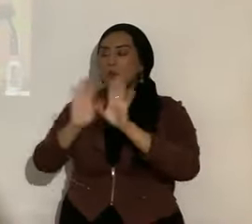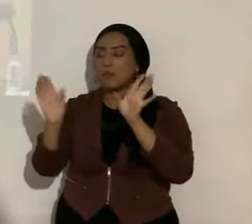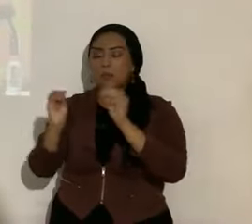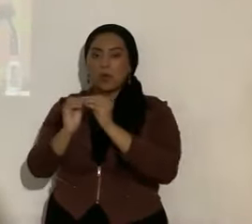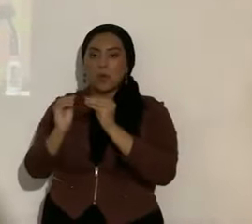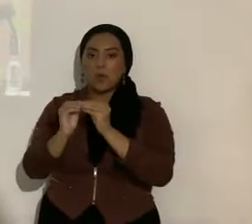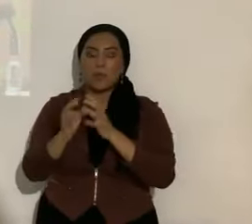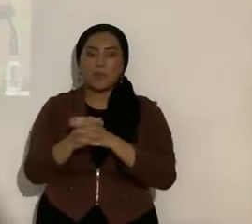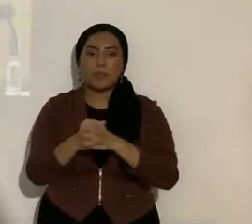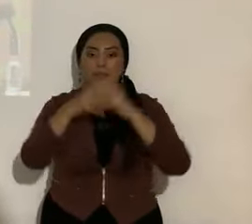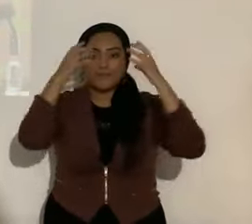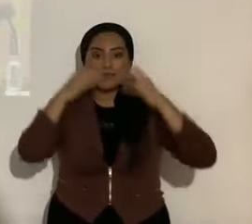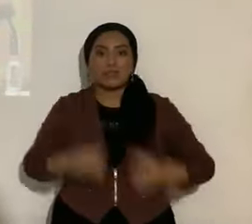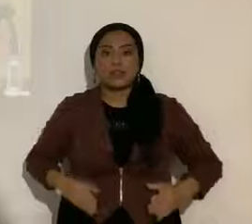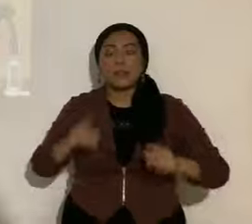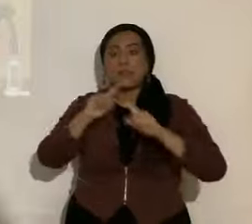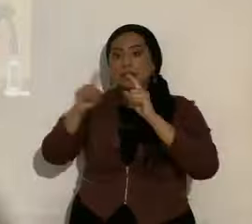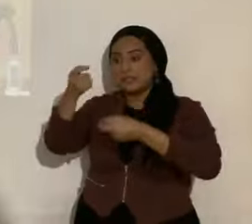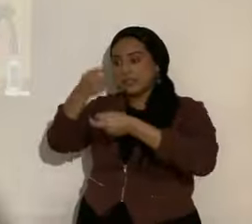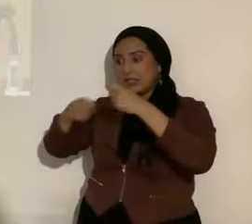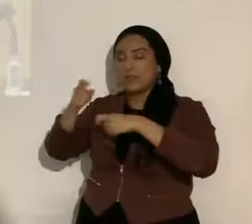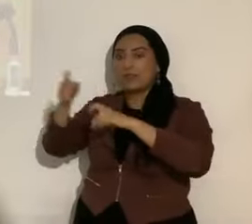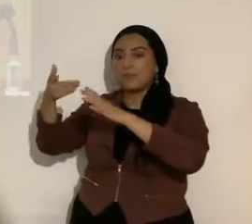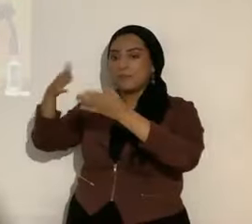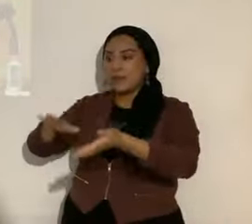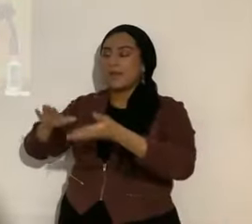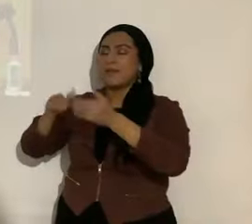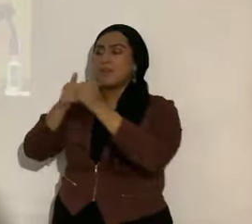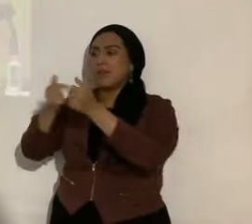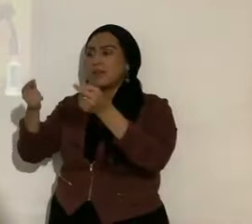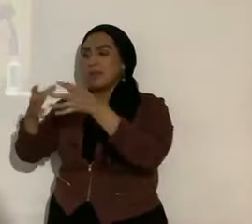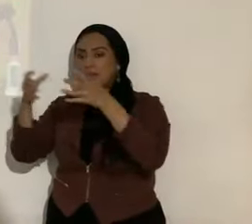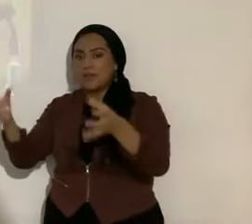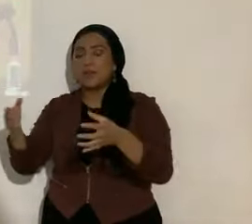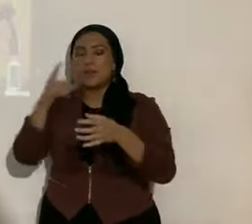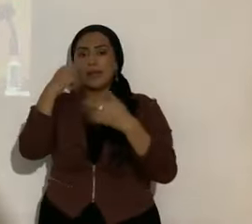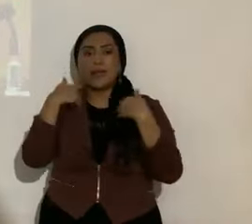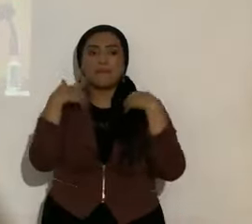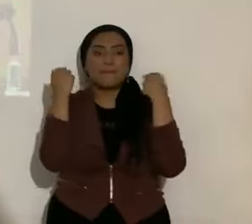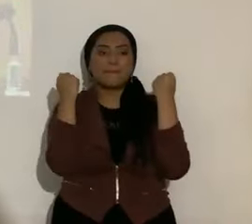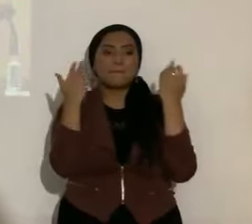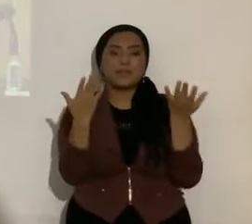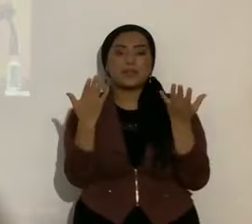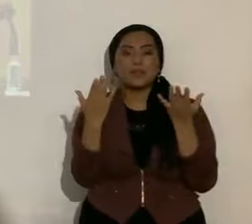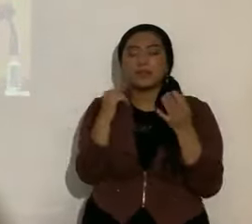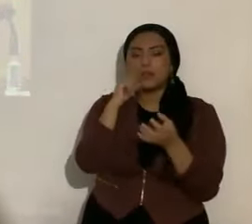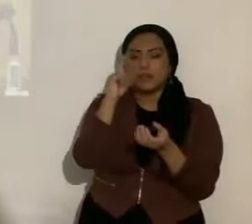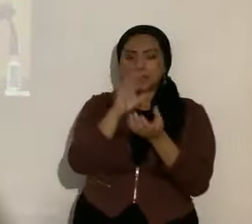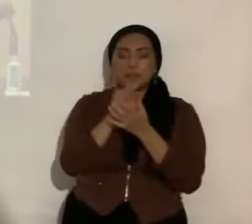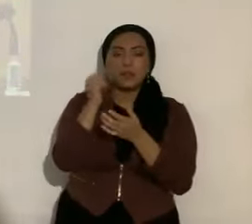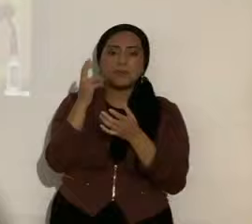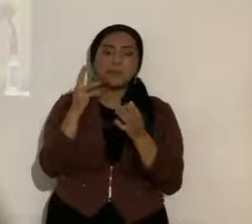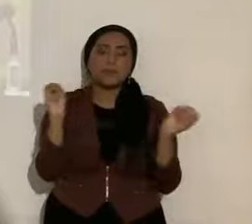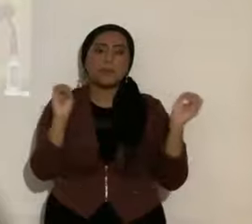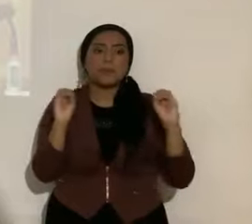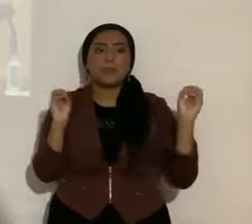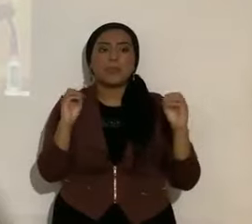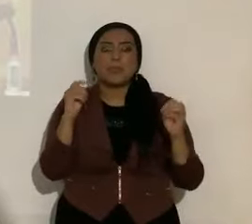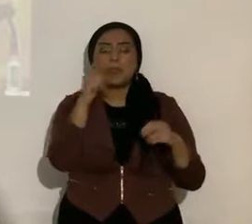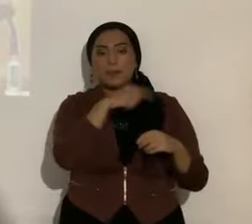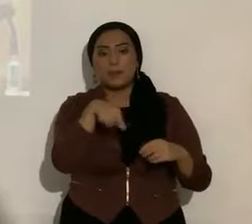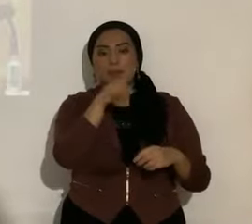resucitar muertos físicos, ¿sí? Porque hay muchos que, lógico, no son mesiánicos de gozo y paz, pero